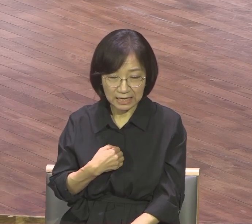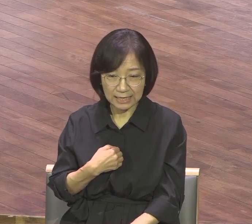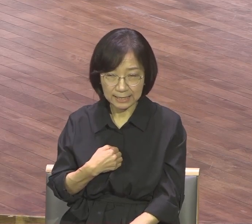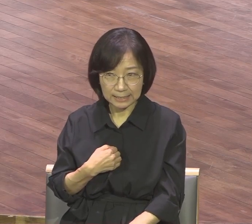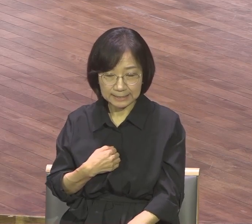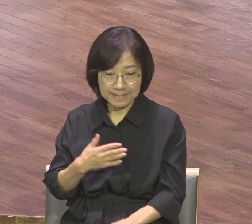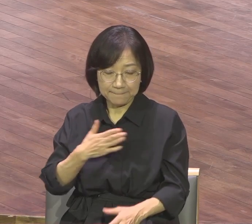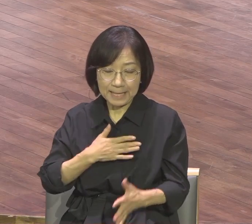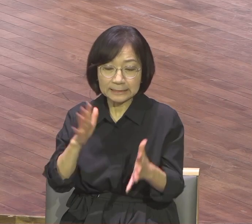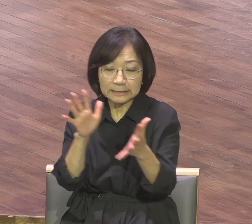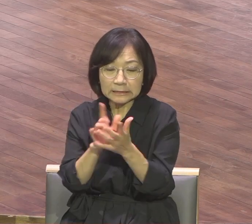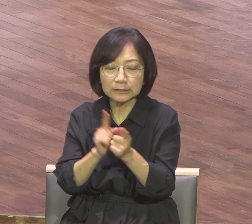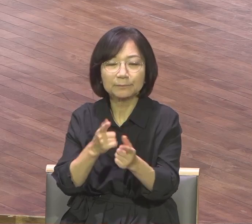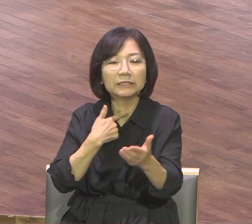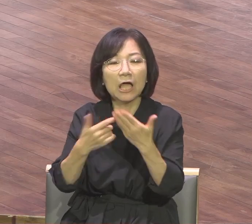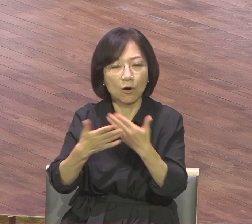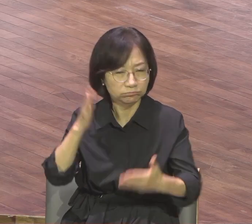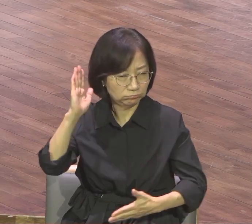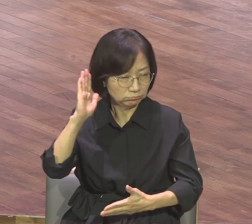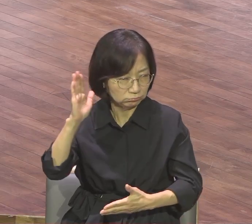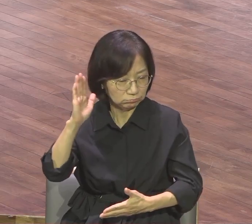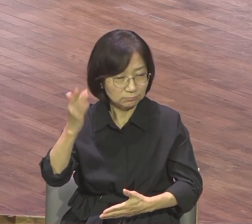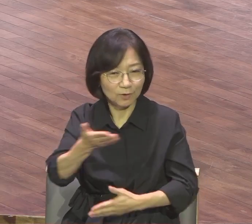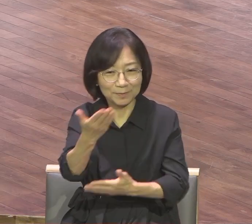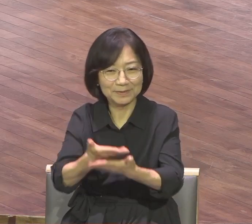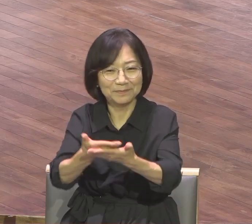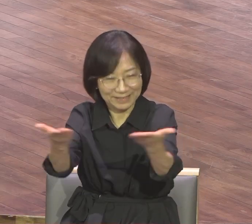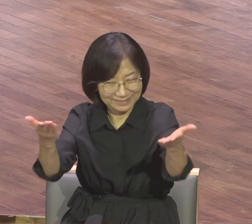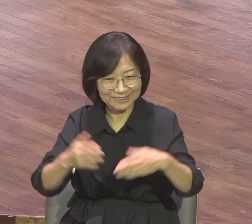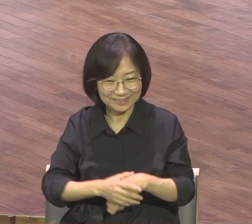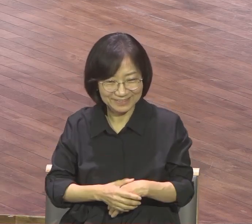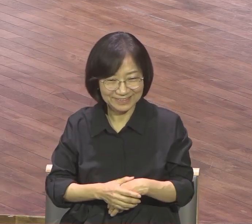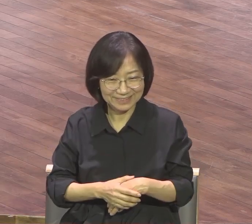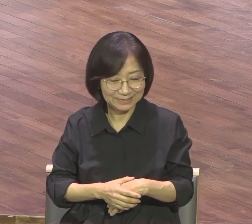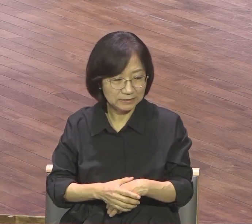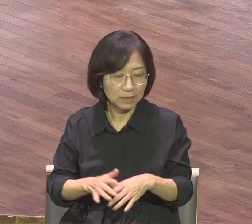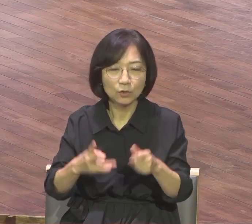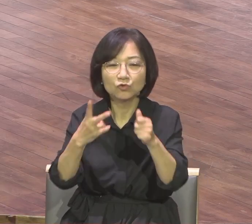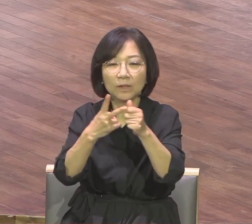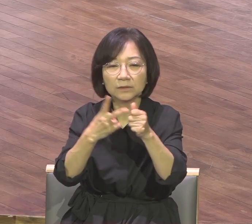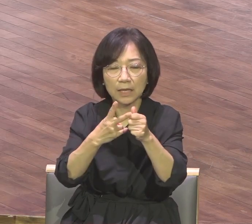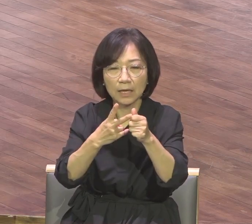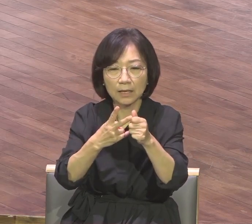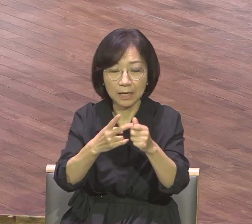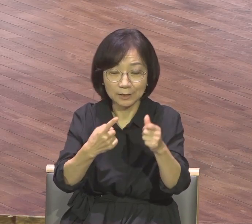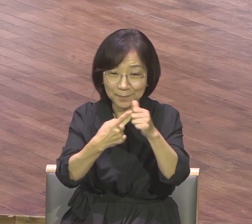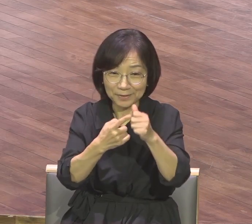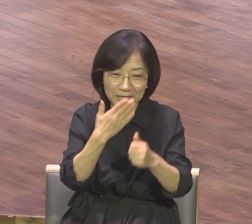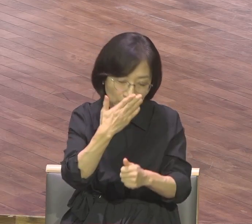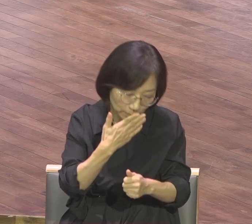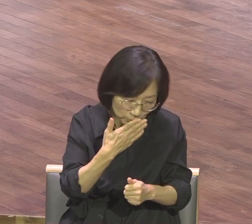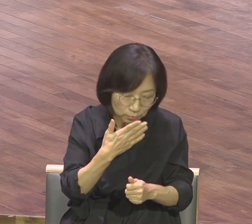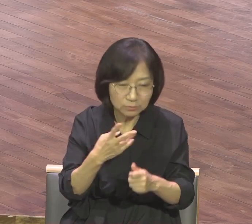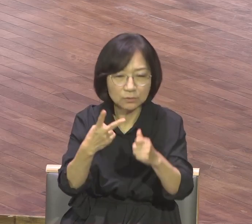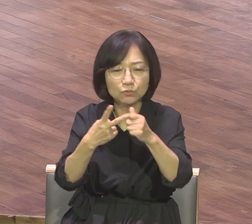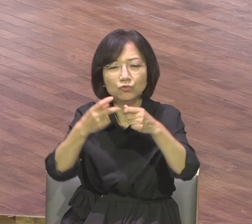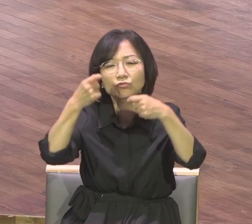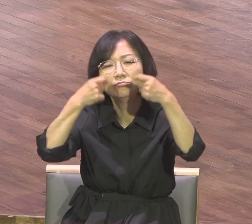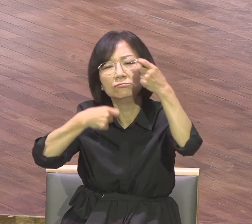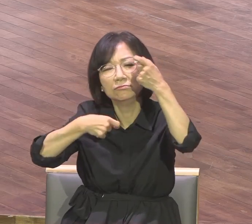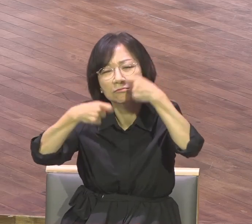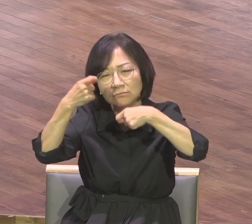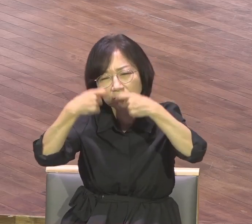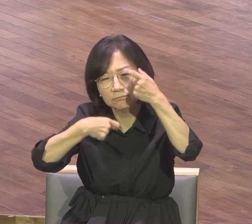두 번째로 바울은 눈물로 주님을 섬겼다고 고백해서, 눈물은요 머리로만 이해한다고 나오는 게 아니에요.